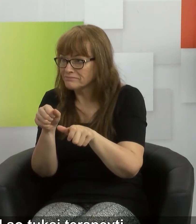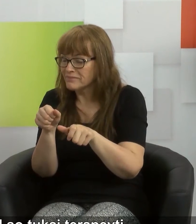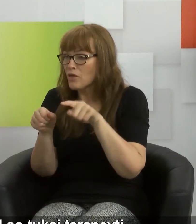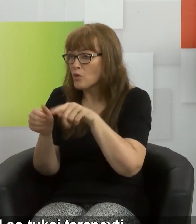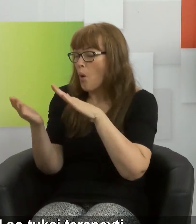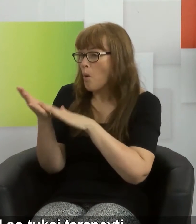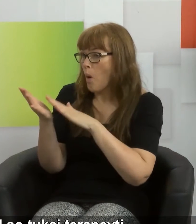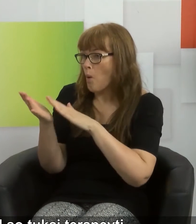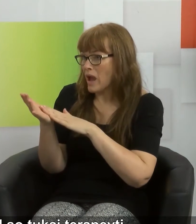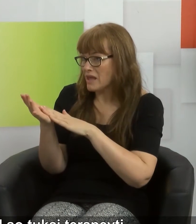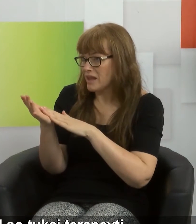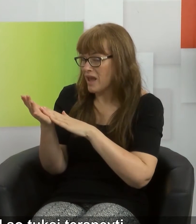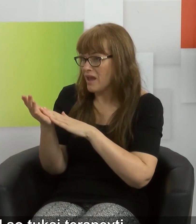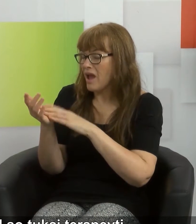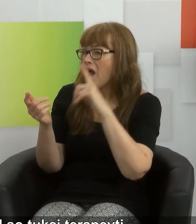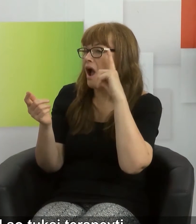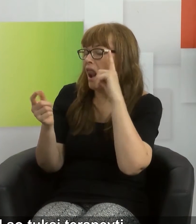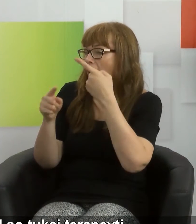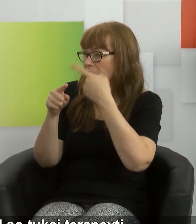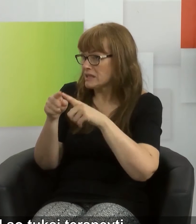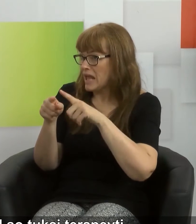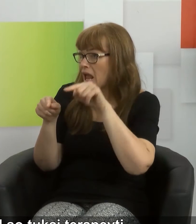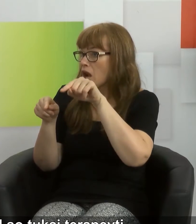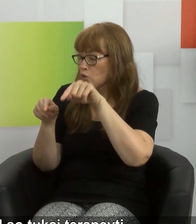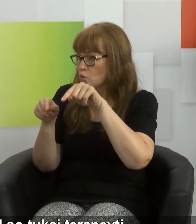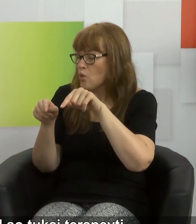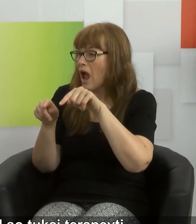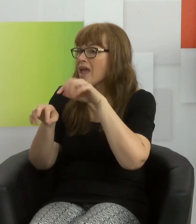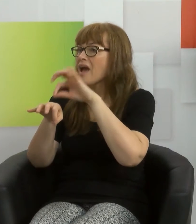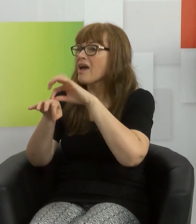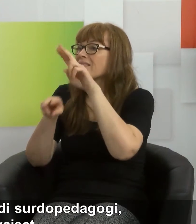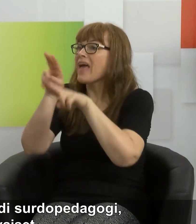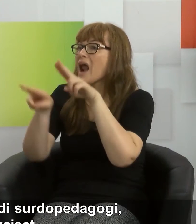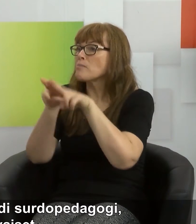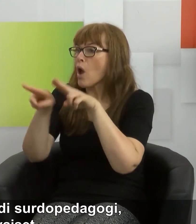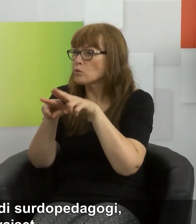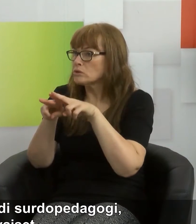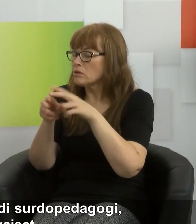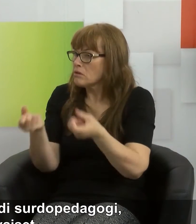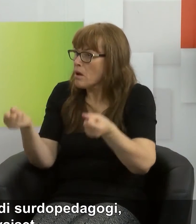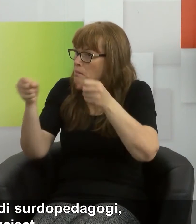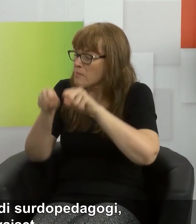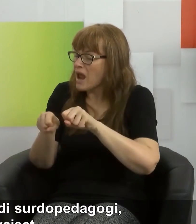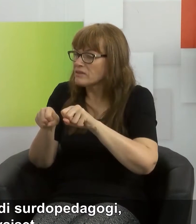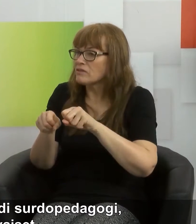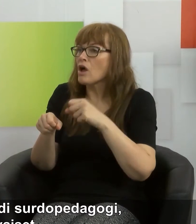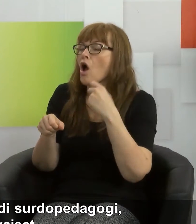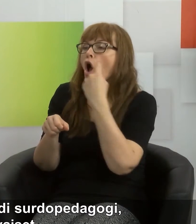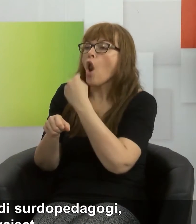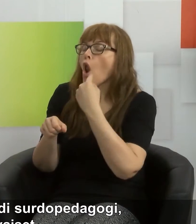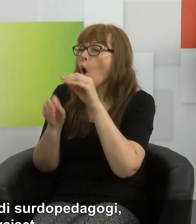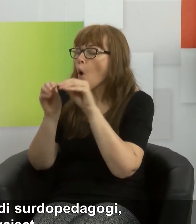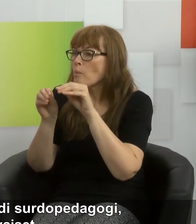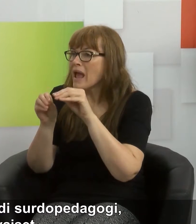To pomeni, glavni del so tukaj terapevti. Prevladujejo logopedi